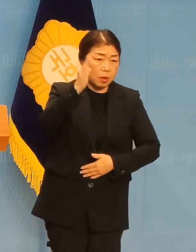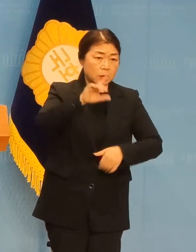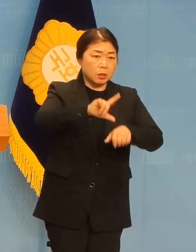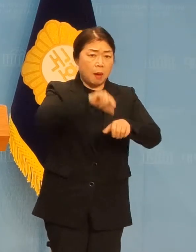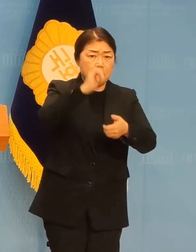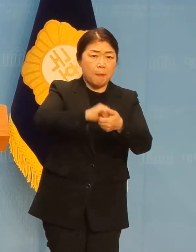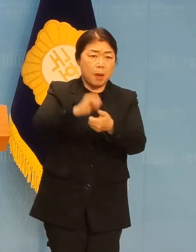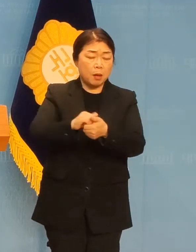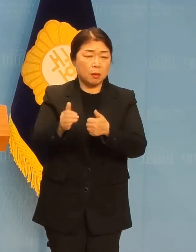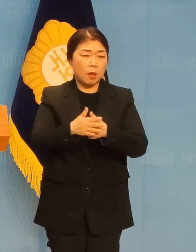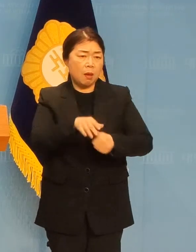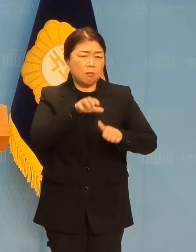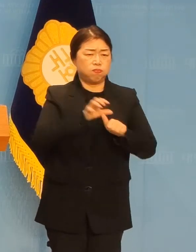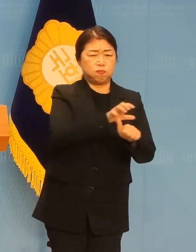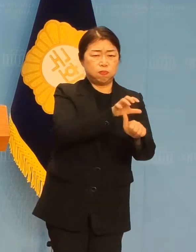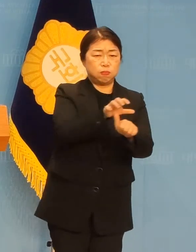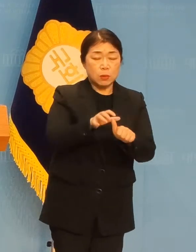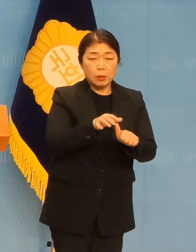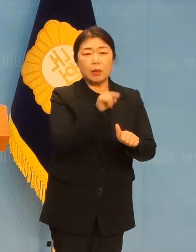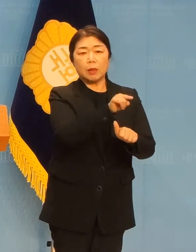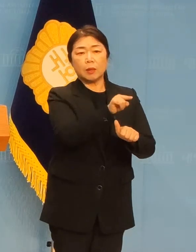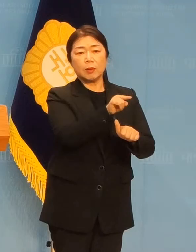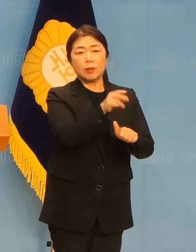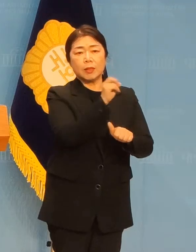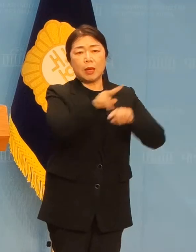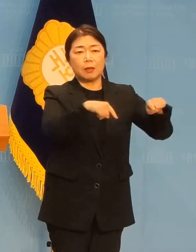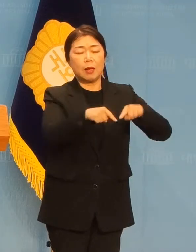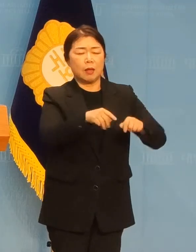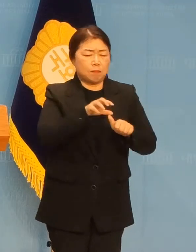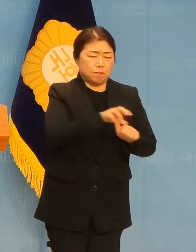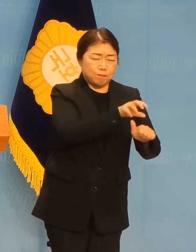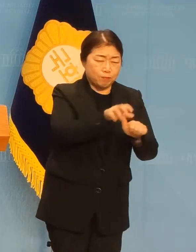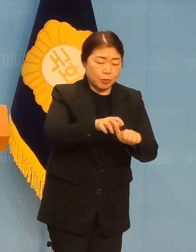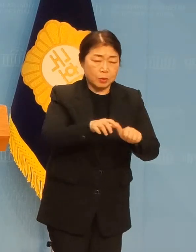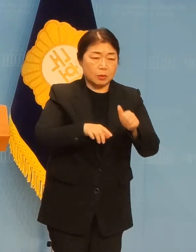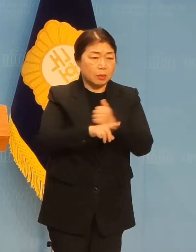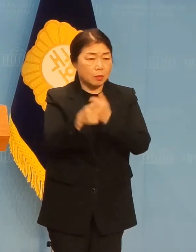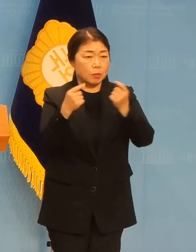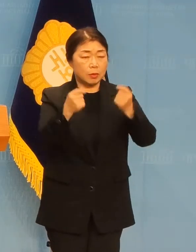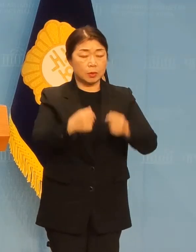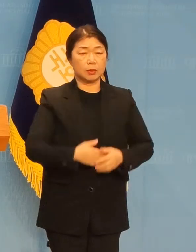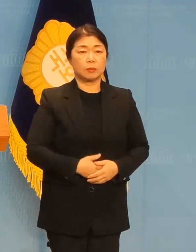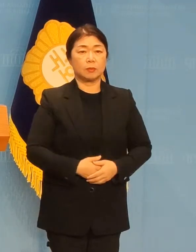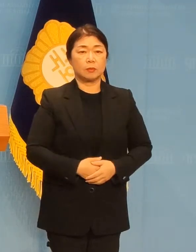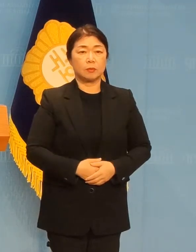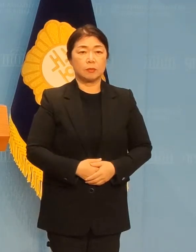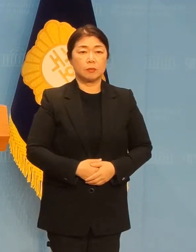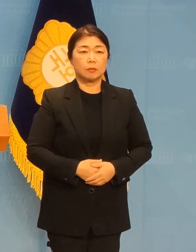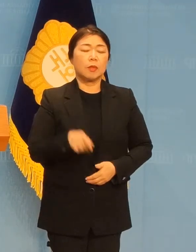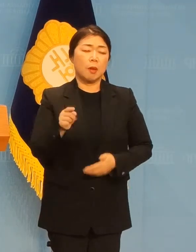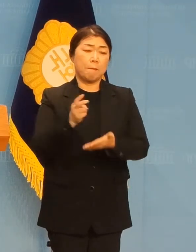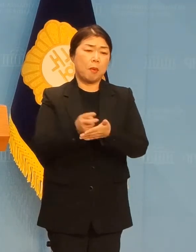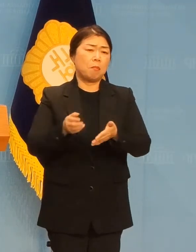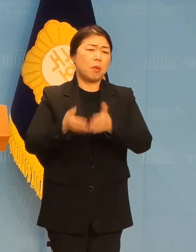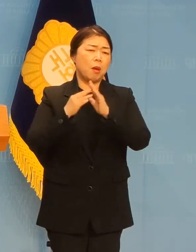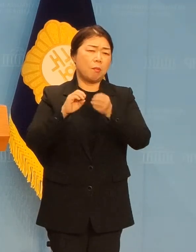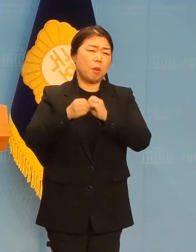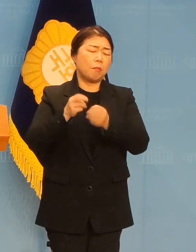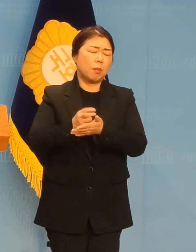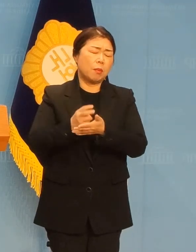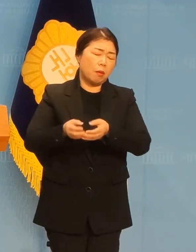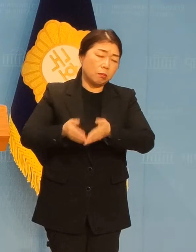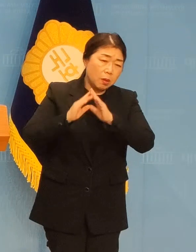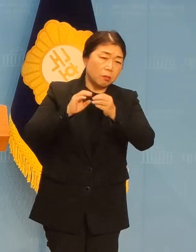강화하여 소수 야당의 입마저 틀어막으려 작정했습니다. 이것이야말로 독재를 완성하는